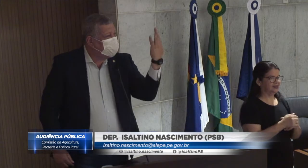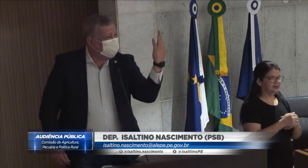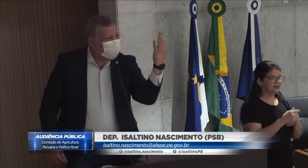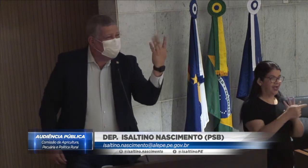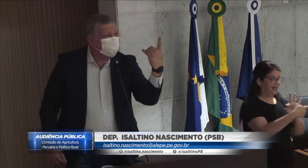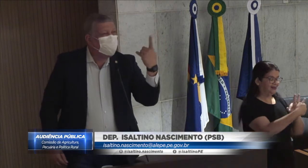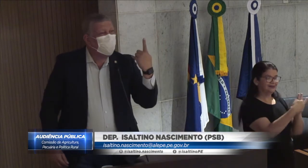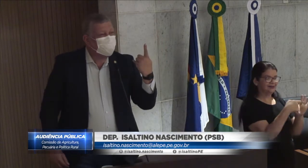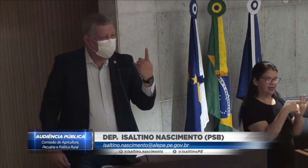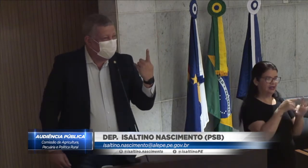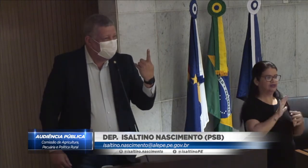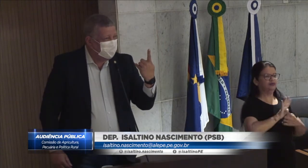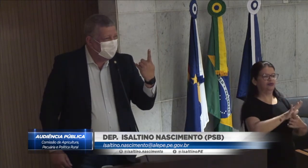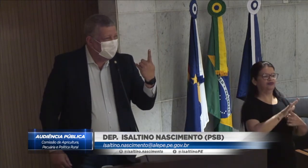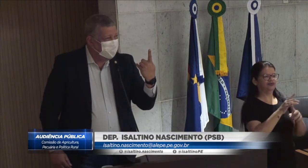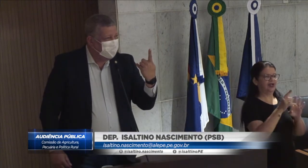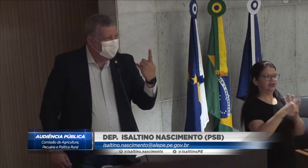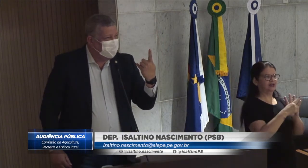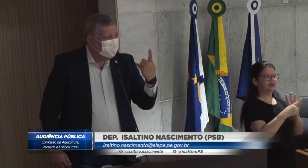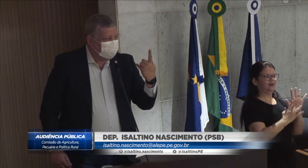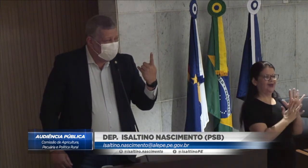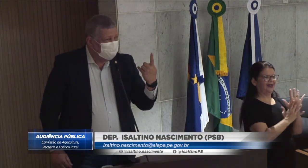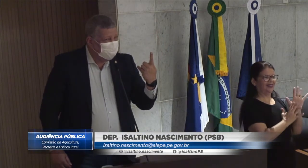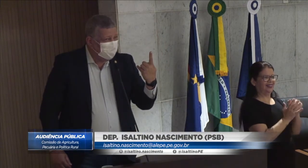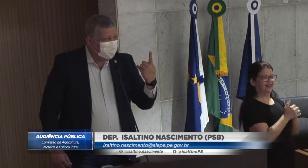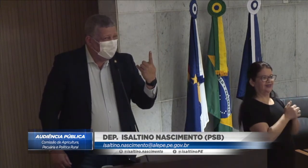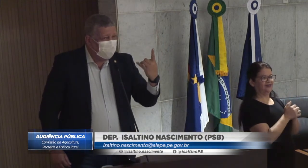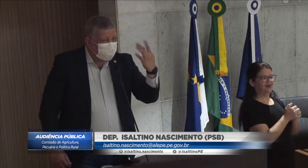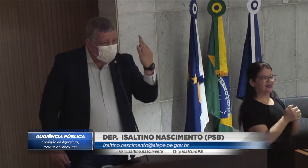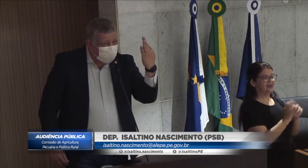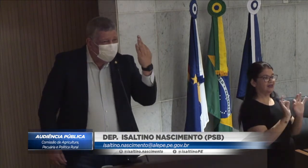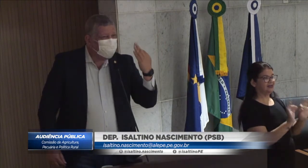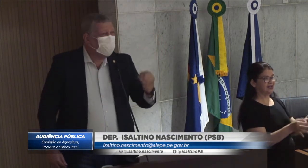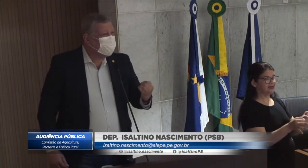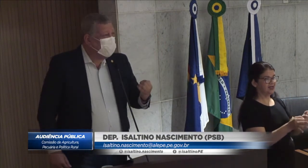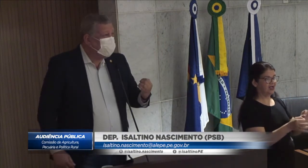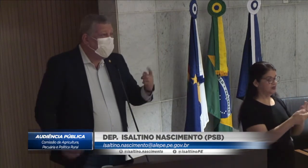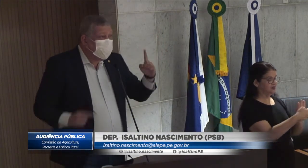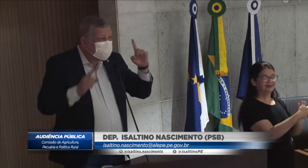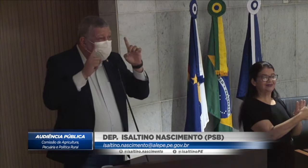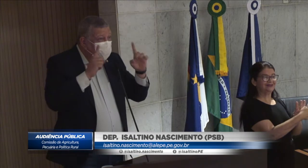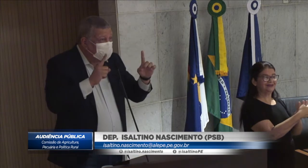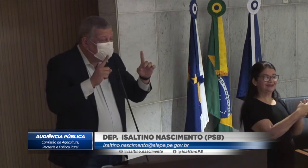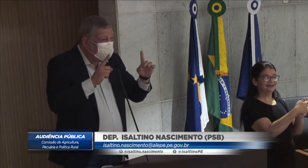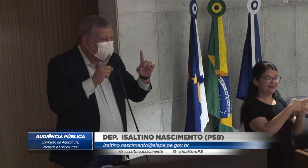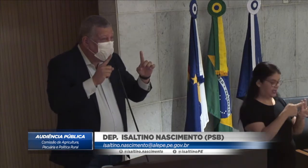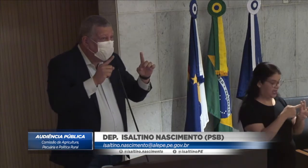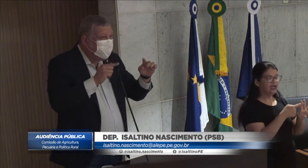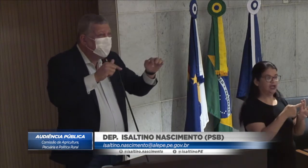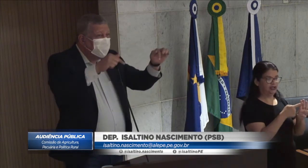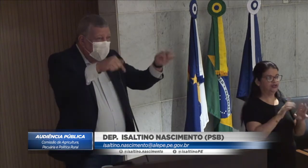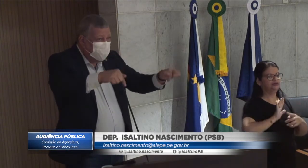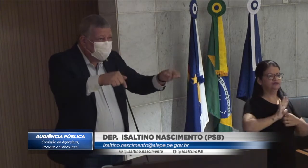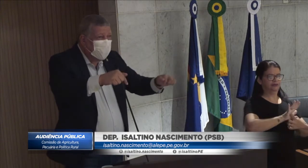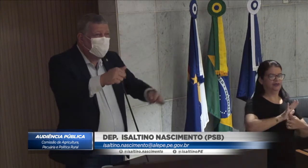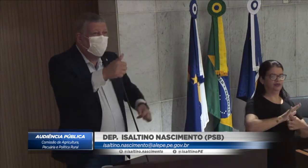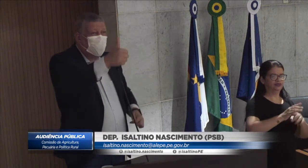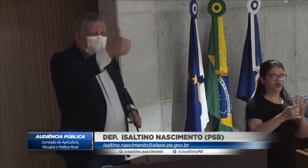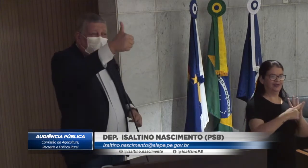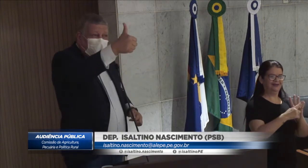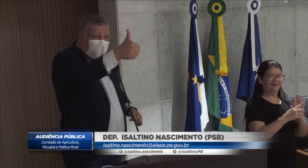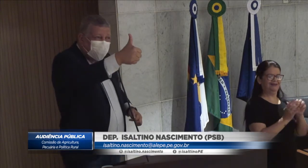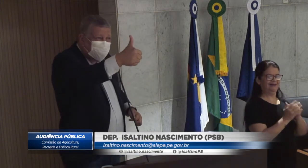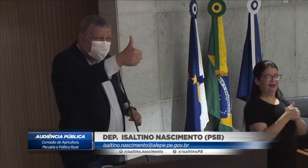Três explícitas e uma disfarçada. Tá certo? Três explícitas e uma disfarçada. Então, atenção a isso, porque também está em